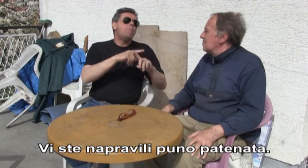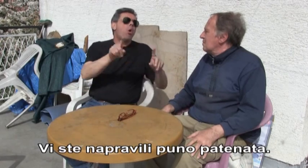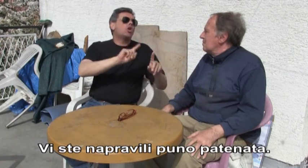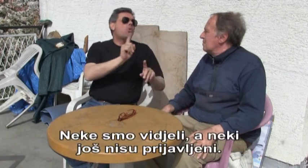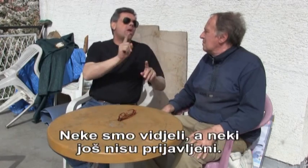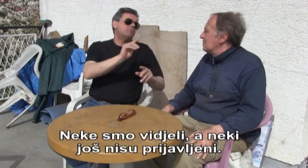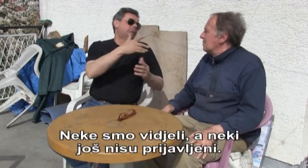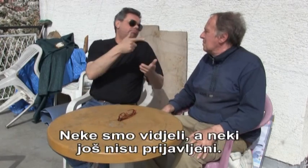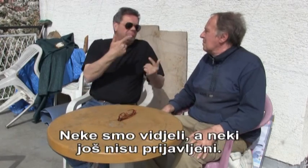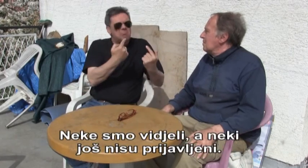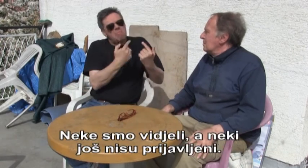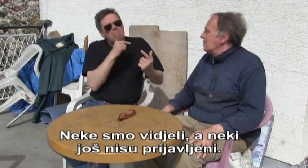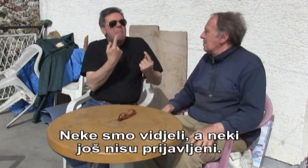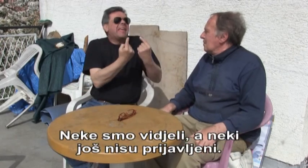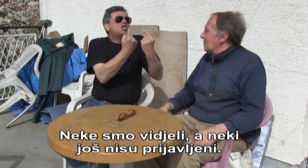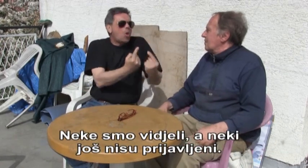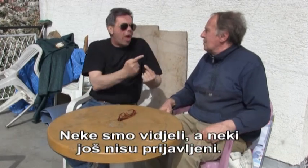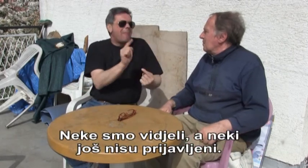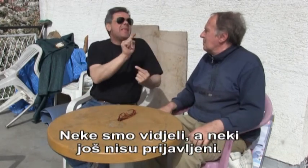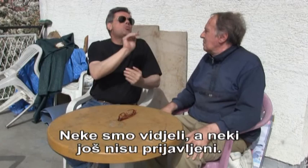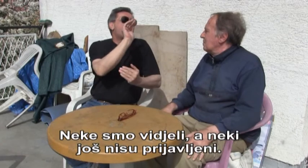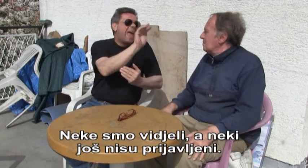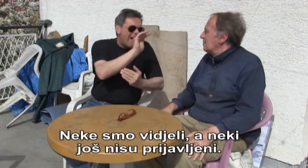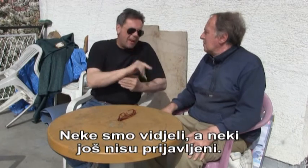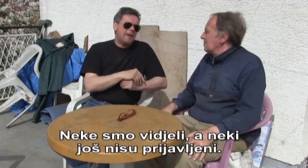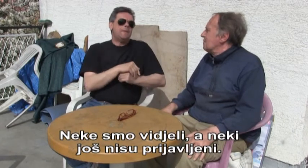mnogih koji neki stoje, nisu prijavljeni.